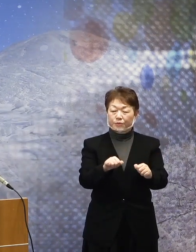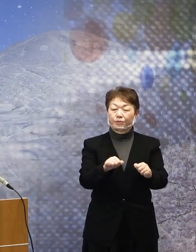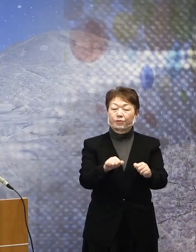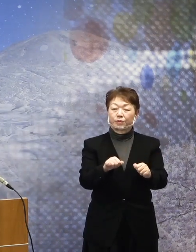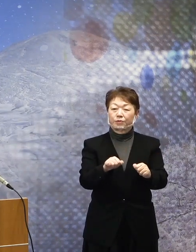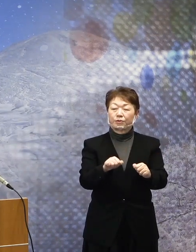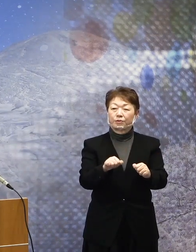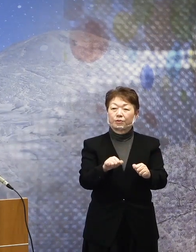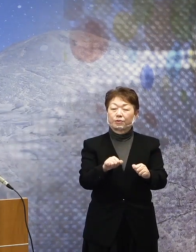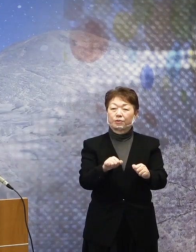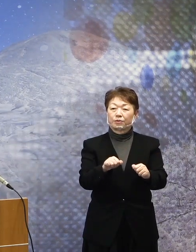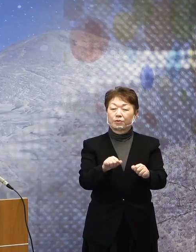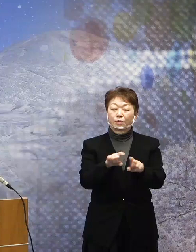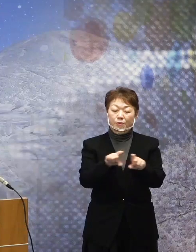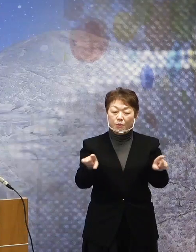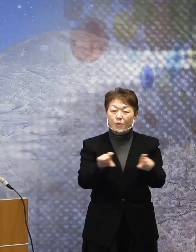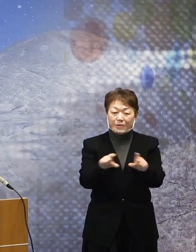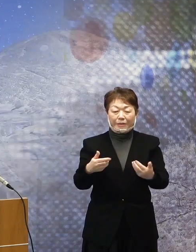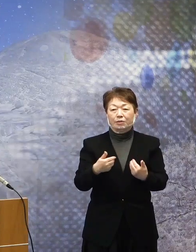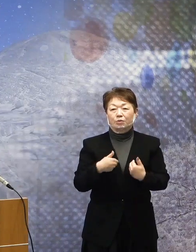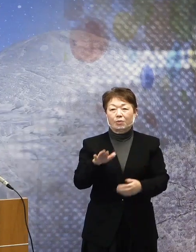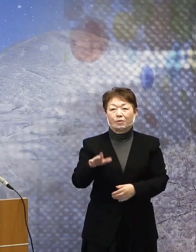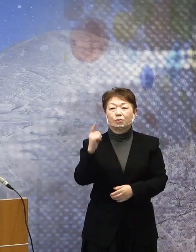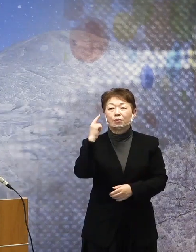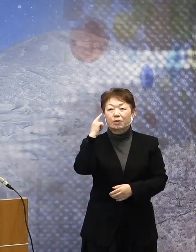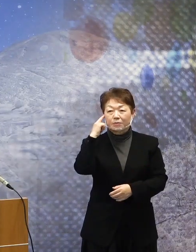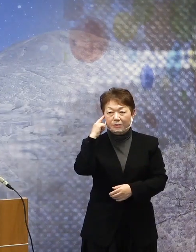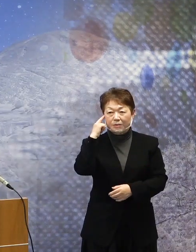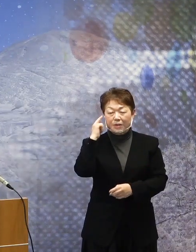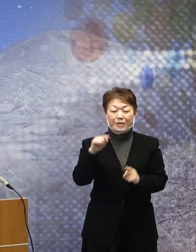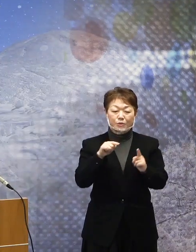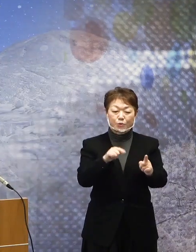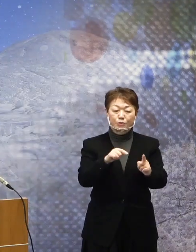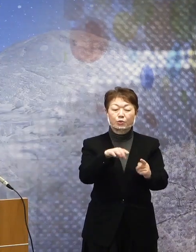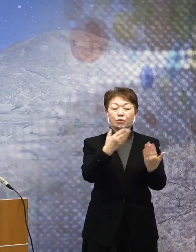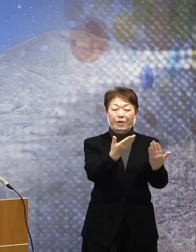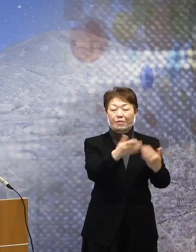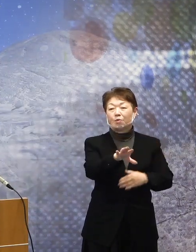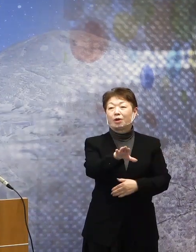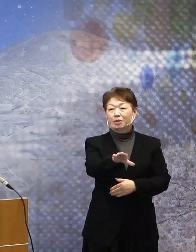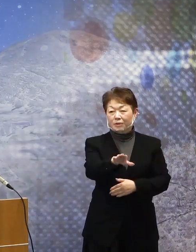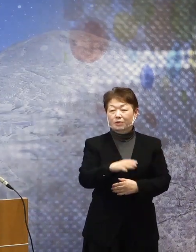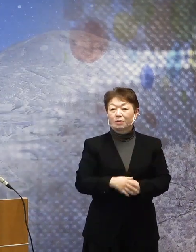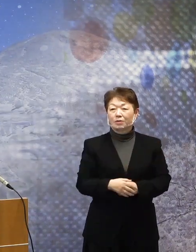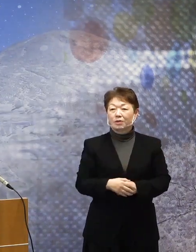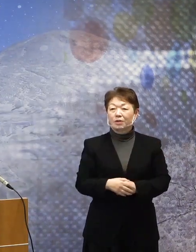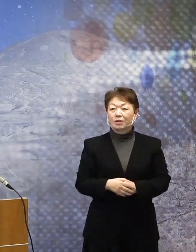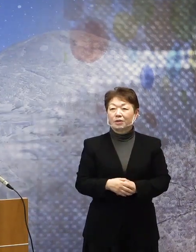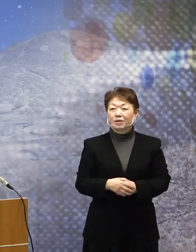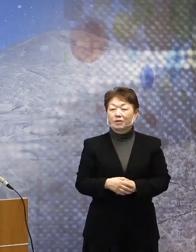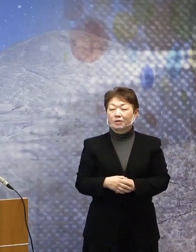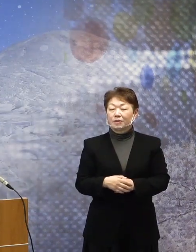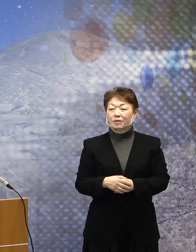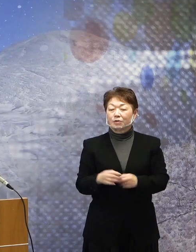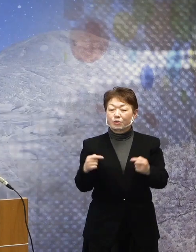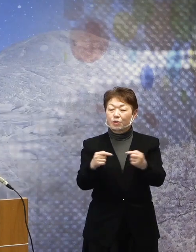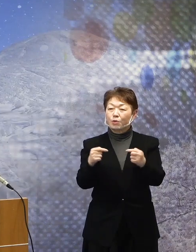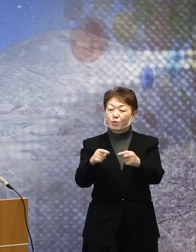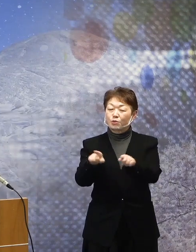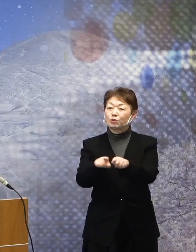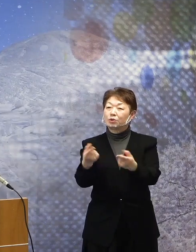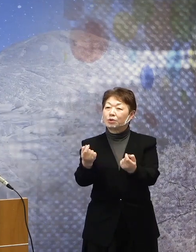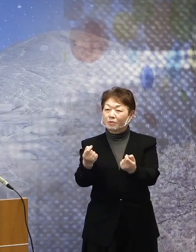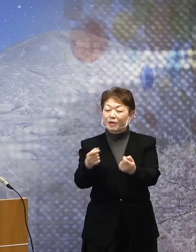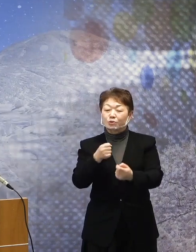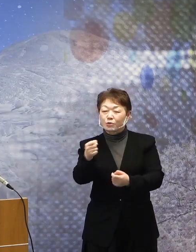ては当然必要だと思ってまして、その措置を取るところもあります。ただ共同通信は直接ではないと思いますけれども、学校